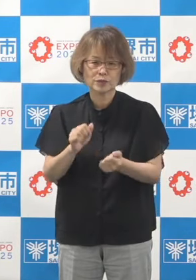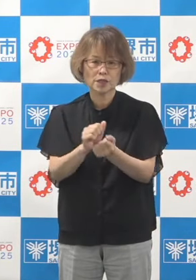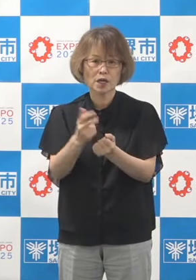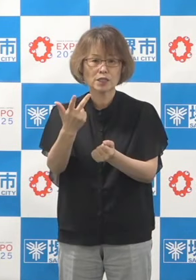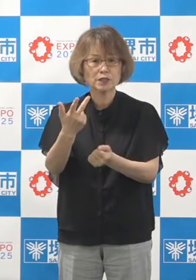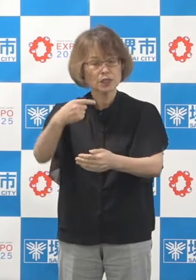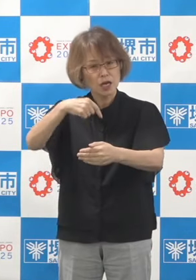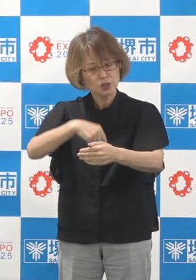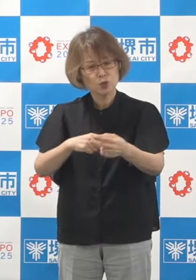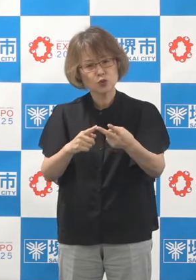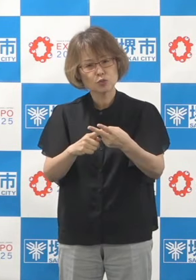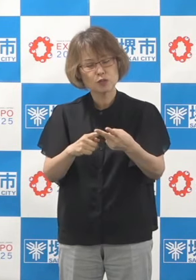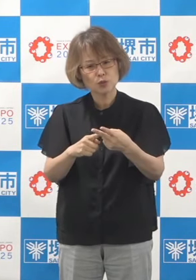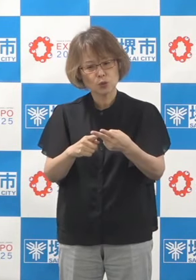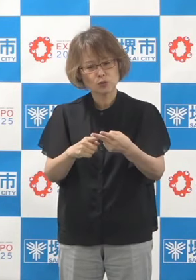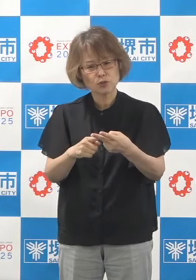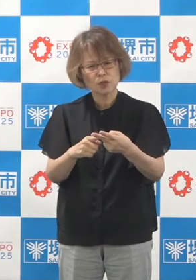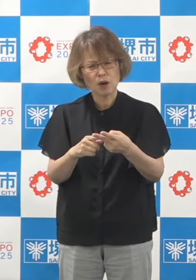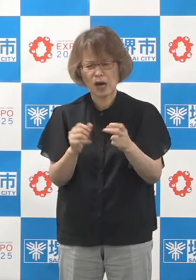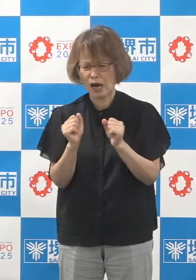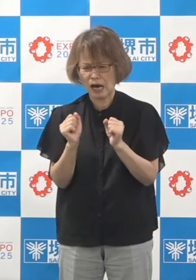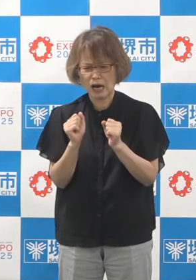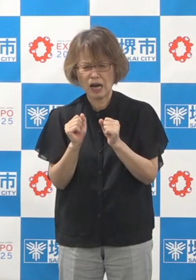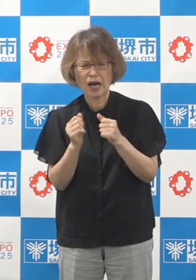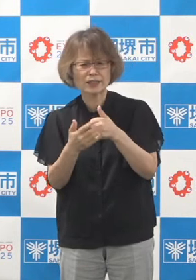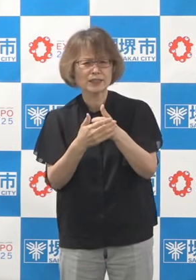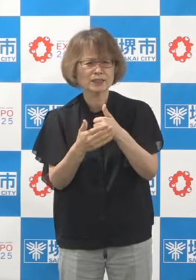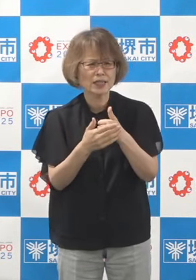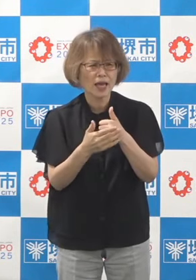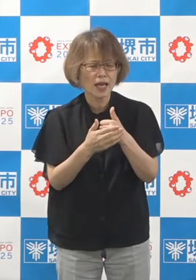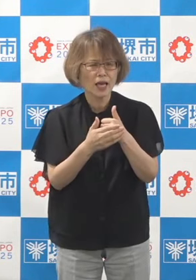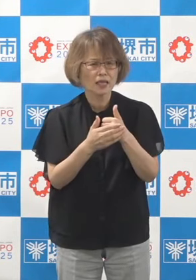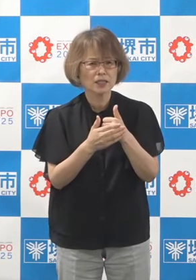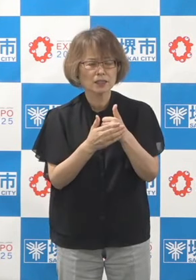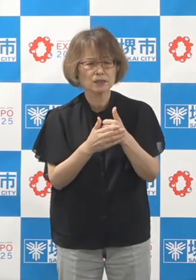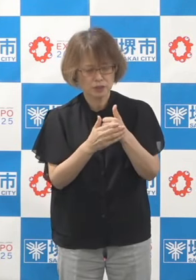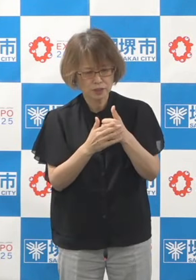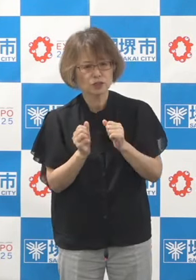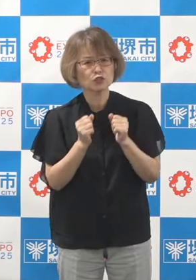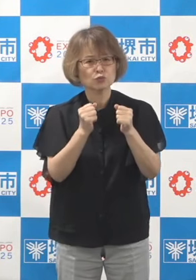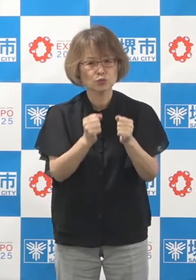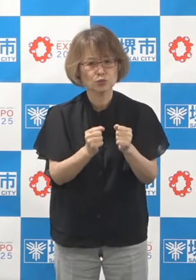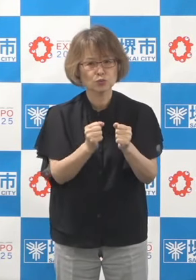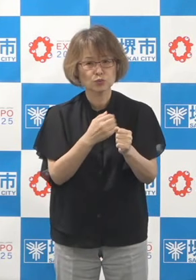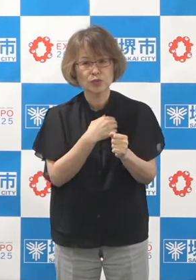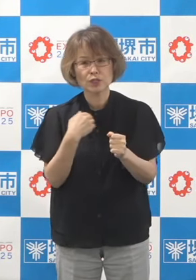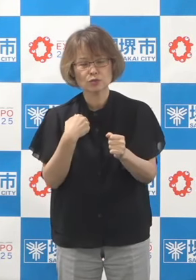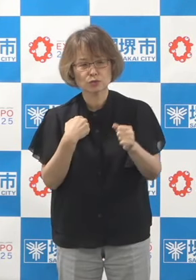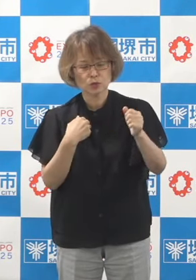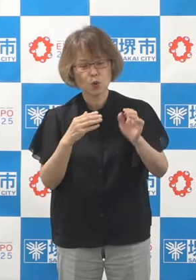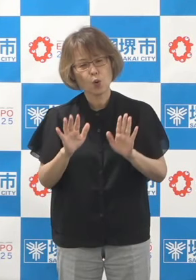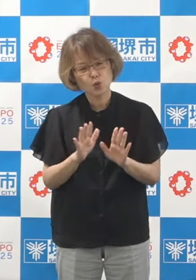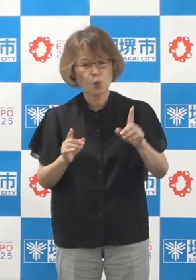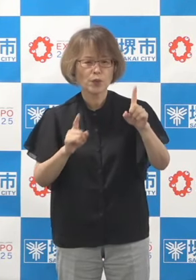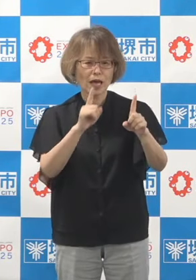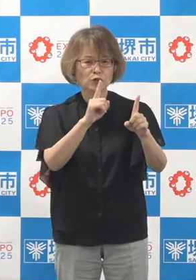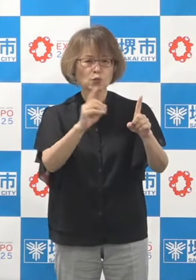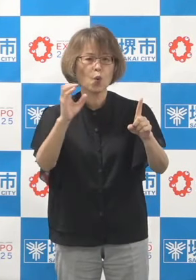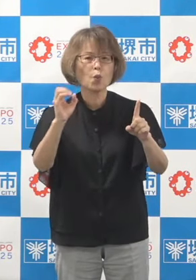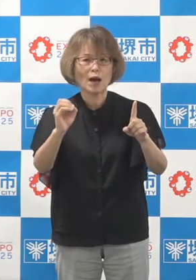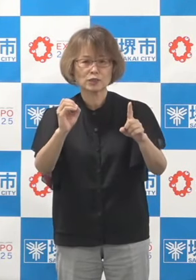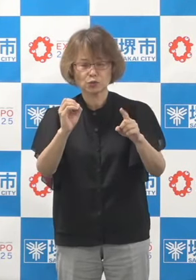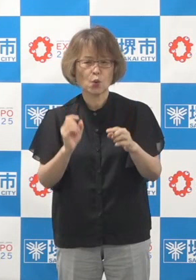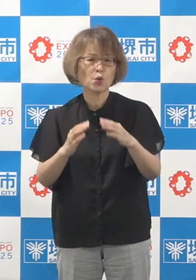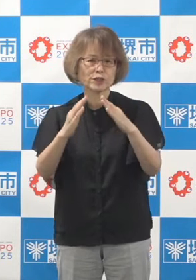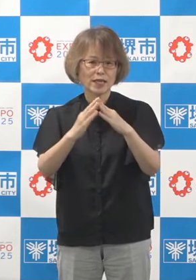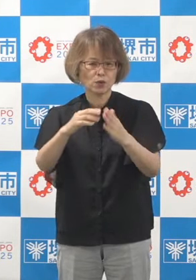では危険を感じた子どもが助けを求められる子ども110番の家への登録